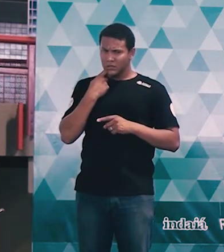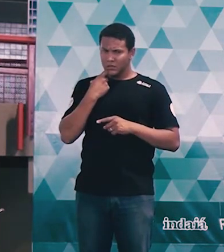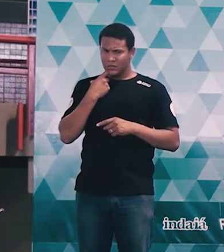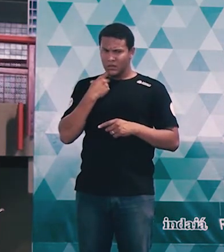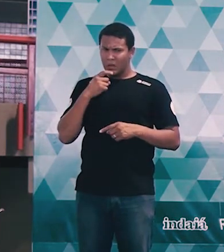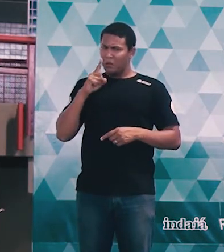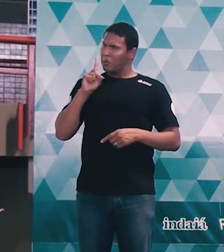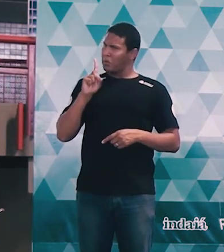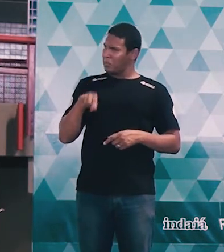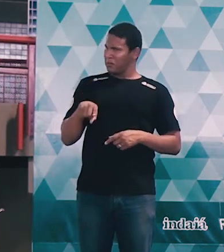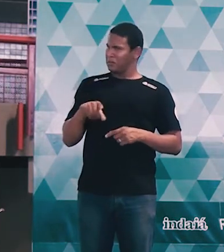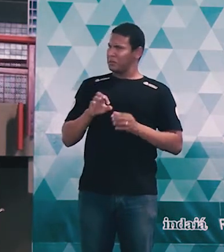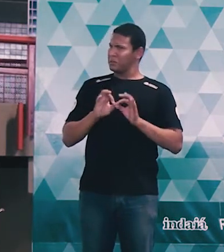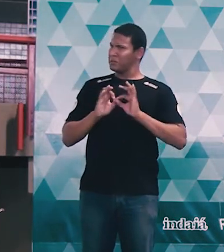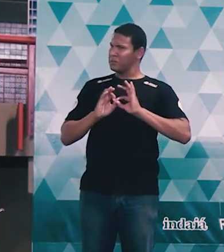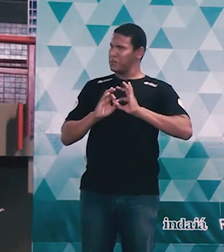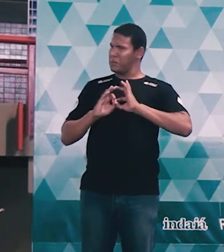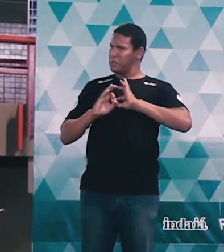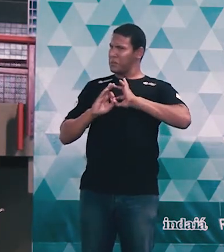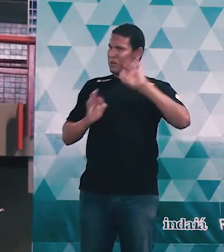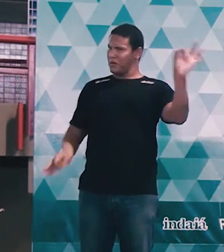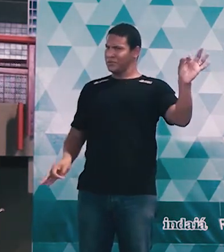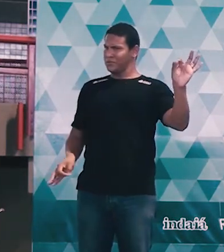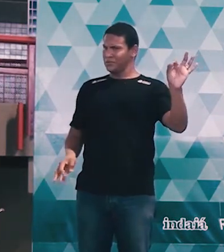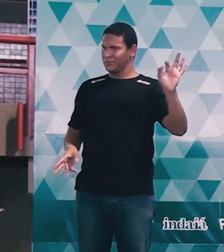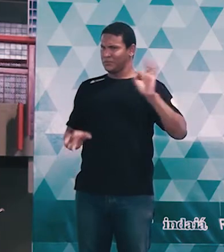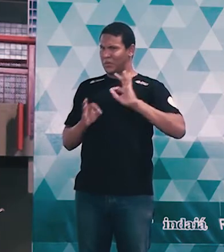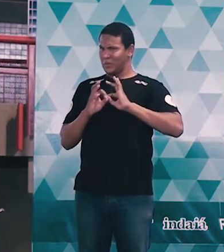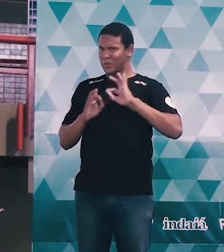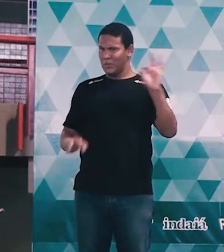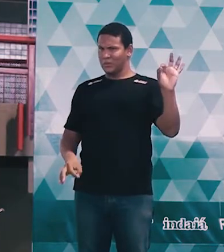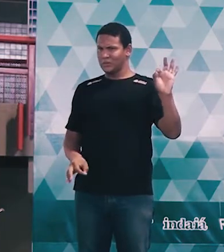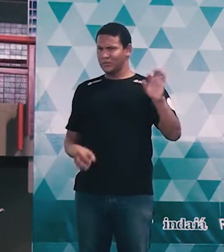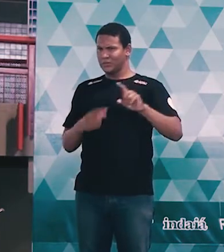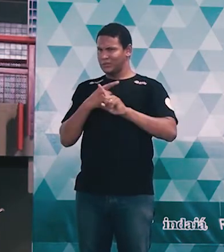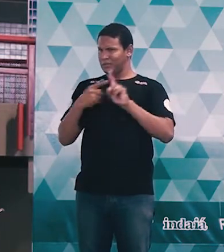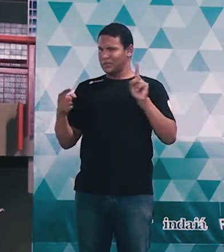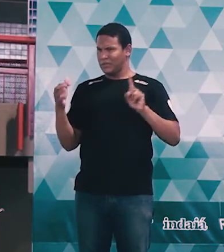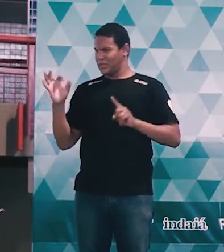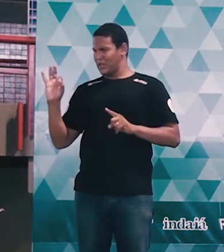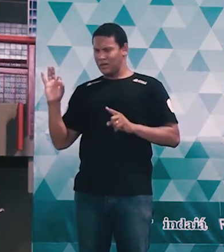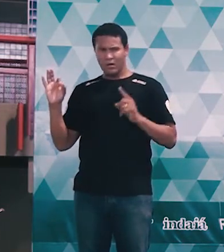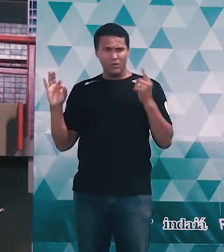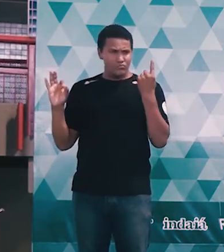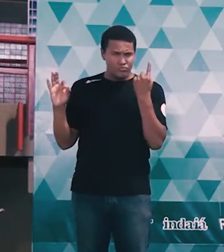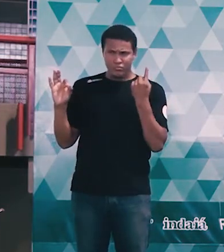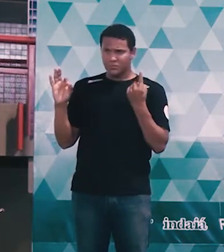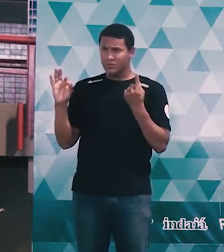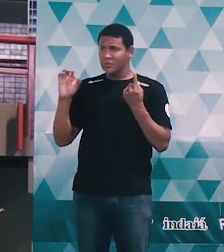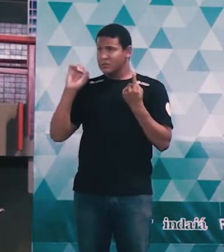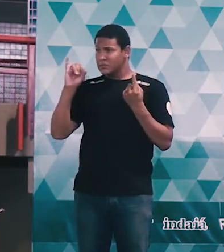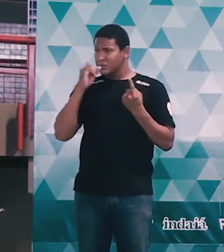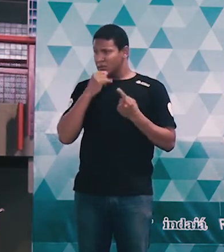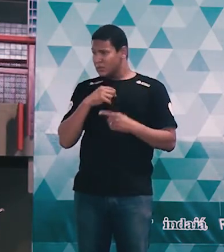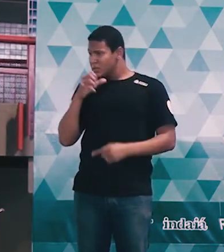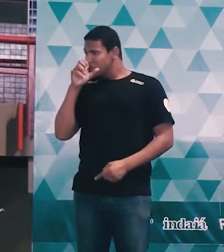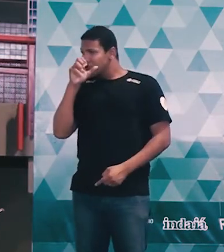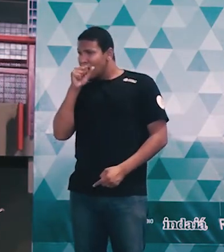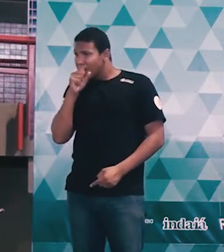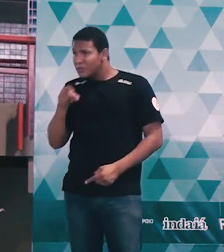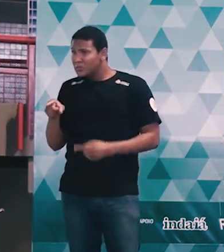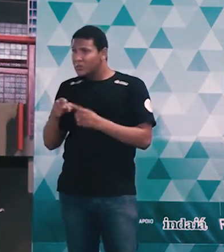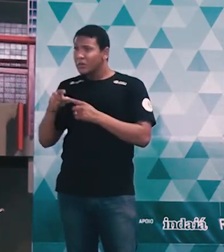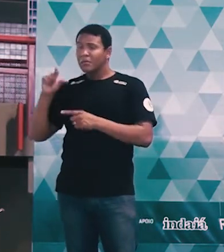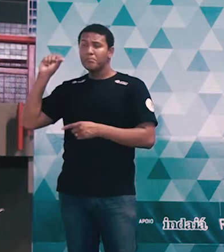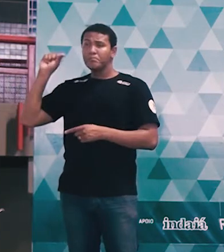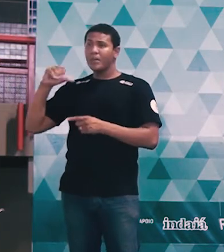bem distante da quantidade de livros vendidos nesses dias. E se eu pegar só o sábado, está mais distante ainda. Então, por